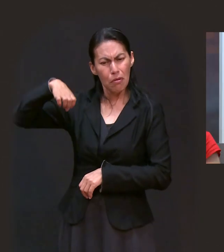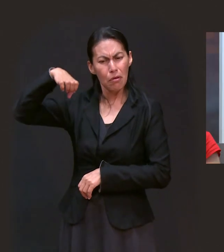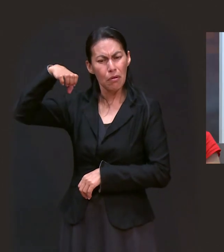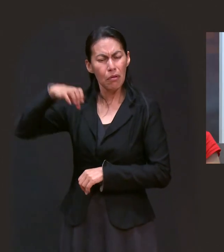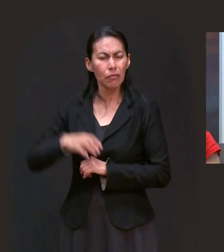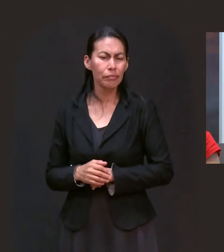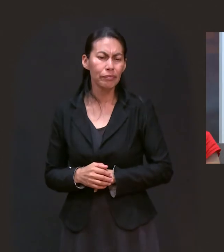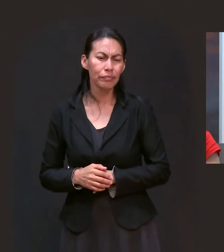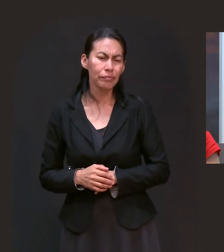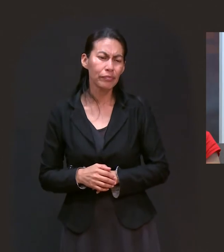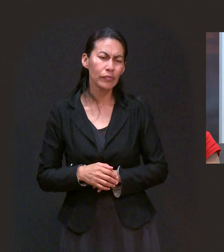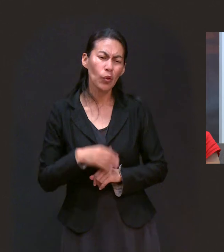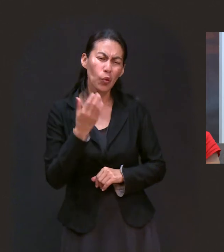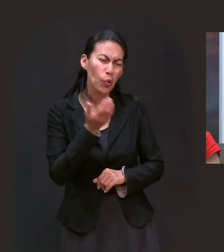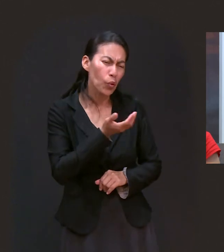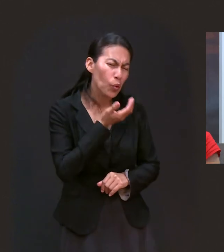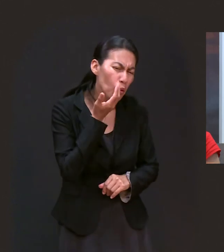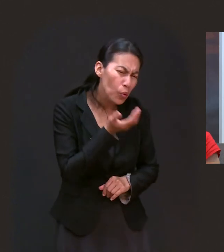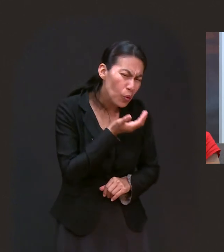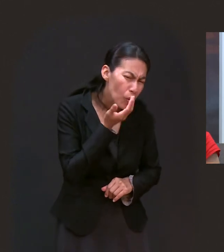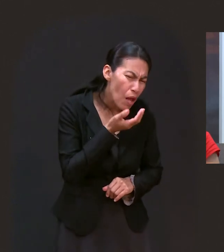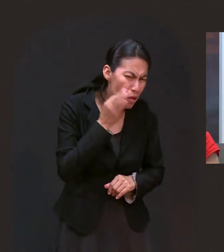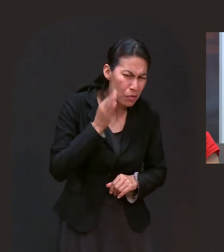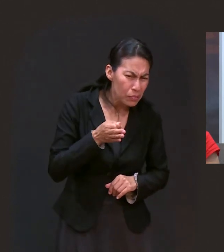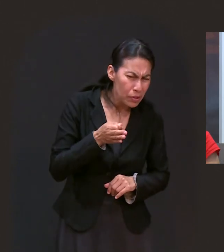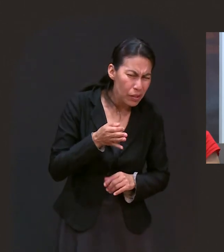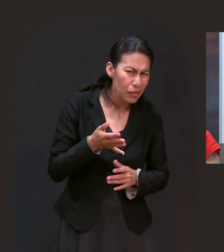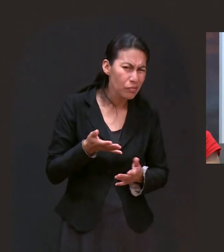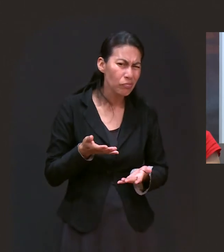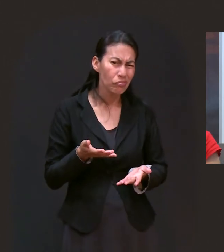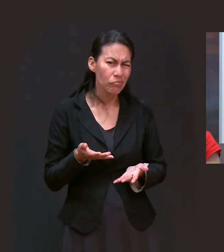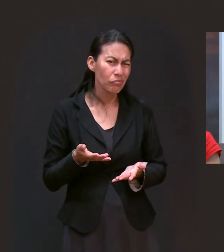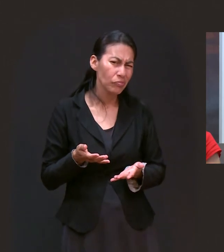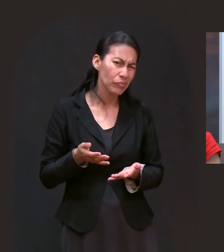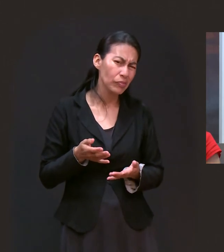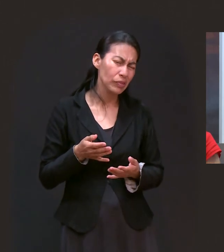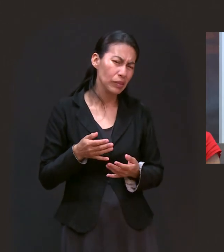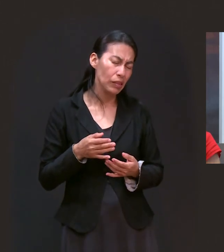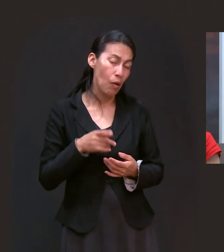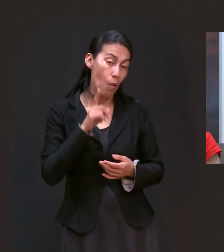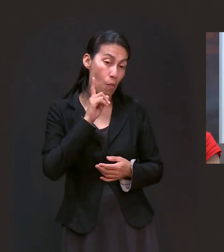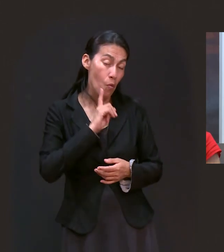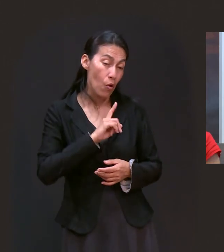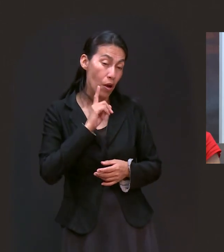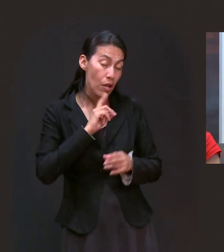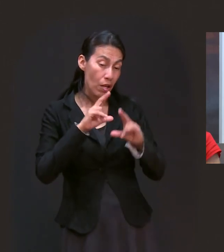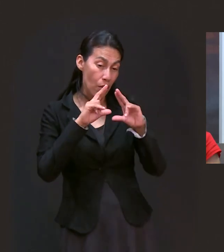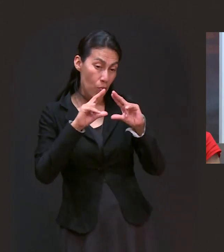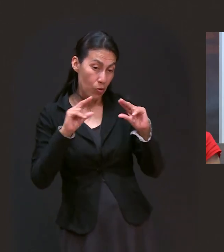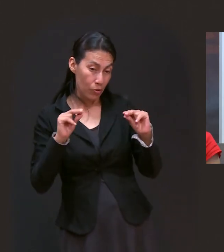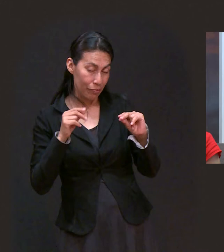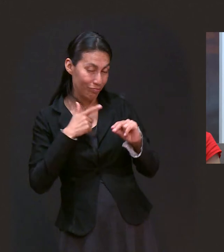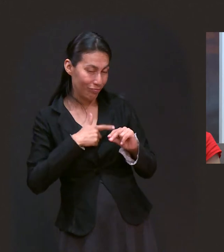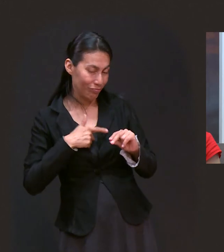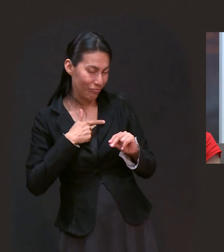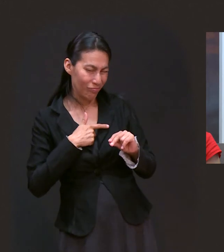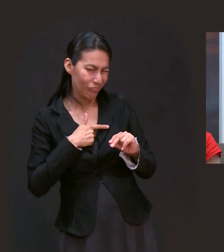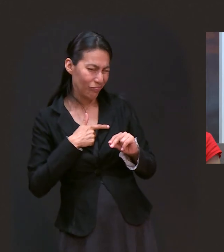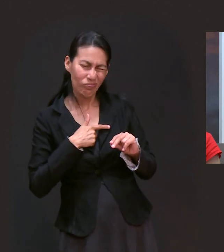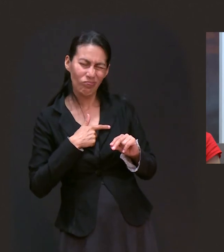paraguay no me gusta no no tenía esa atracción por la cultura pero no me gustaban las chicas japonesas